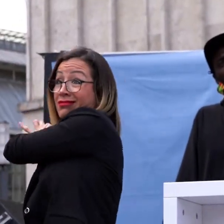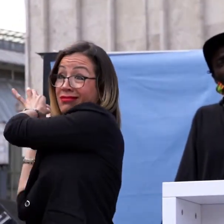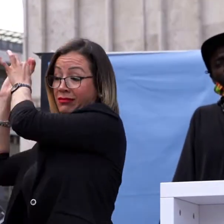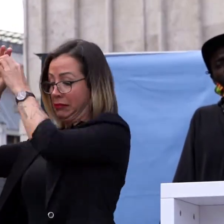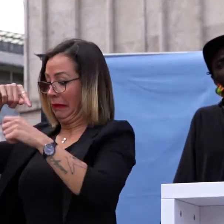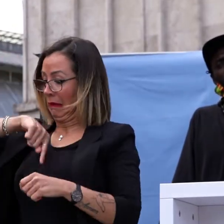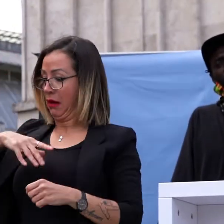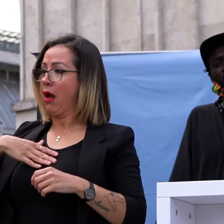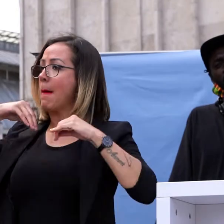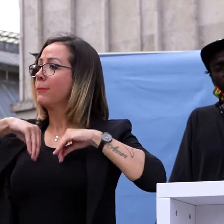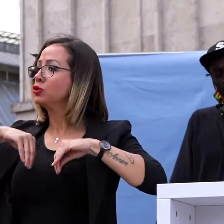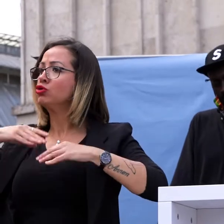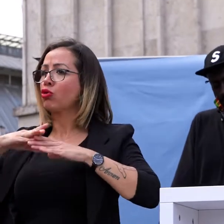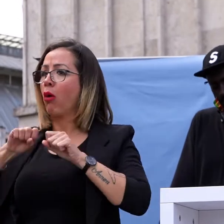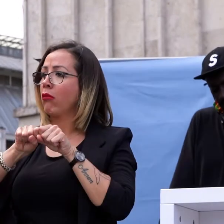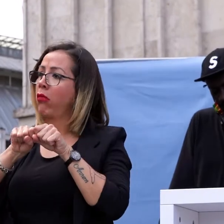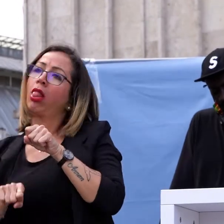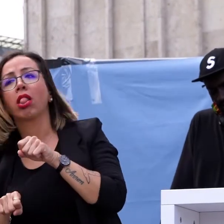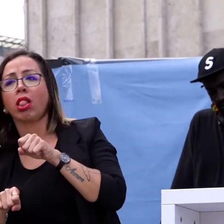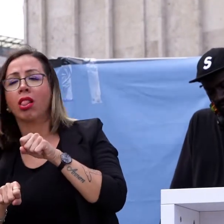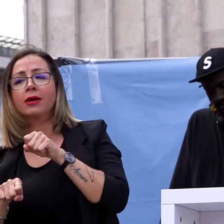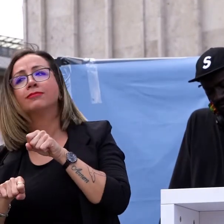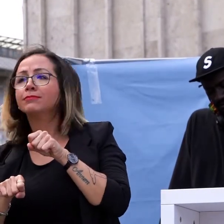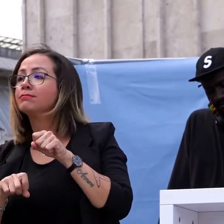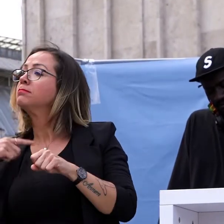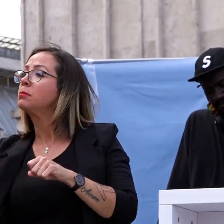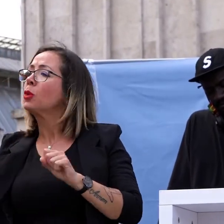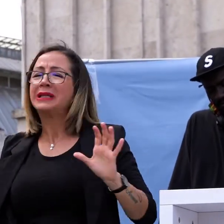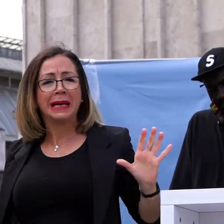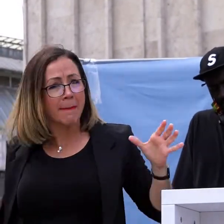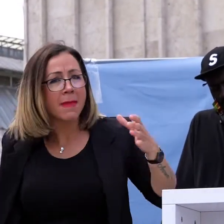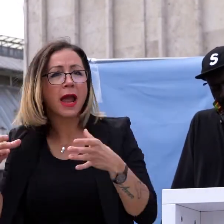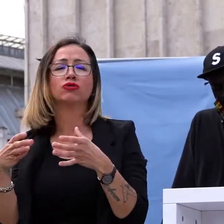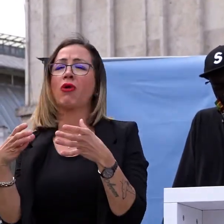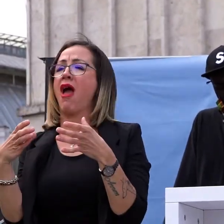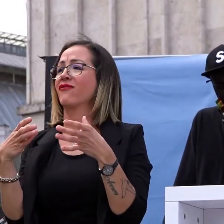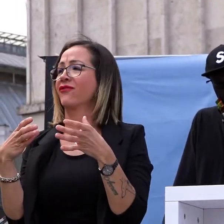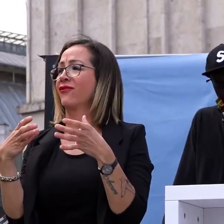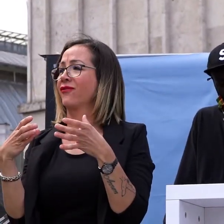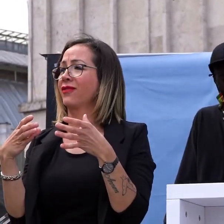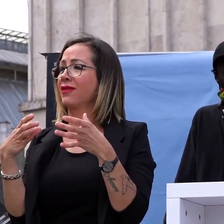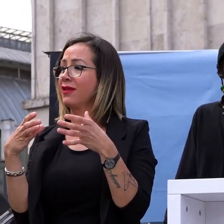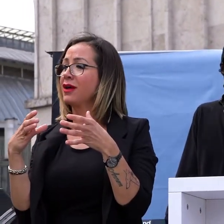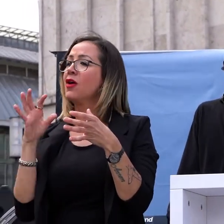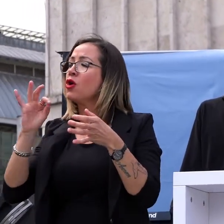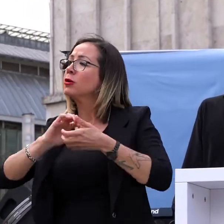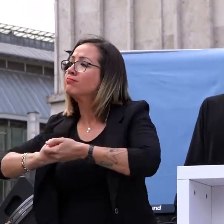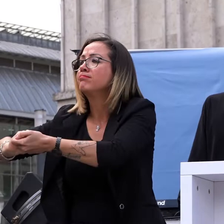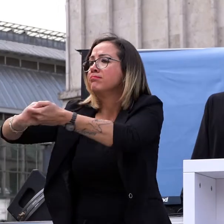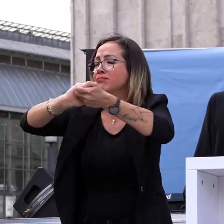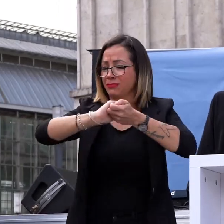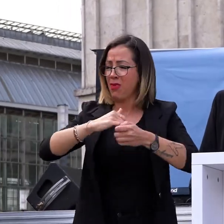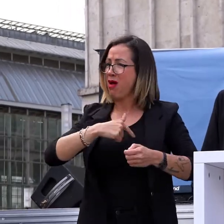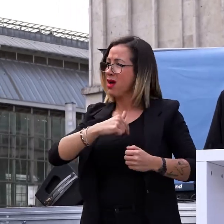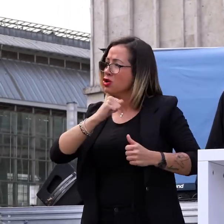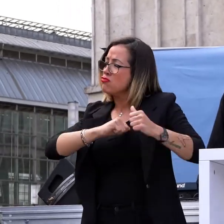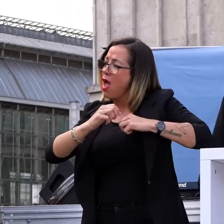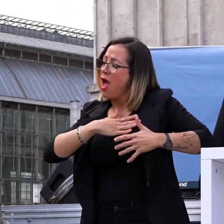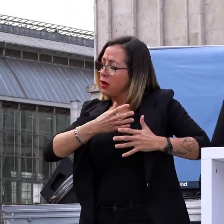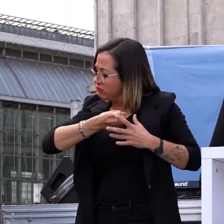brechen. Wir müssen als Gemeinschaft füreinander da sein, um diesen kollektiven Schmerz abzulegen.